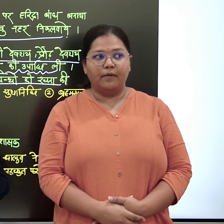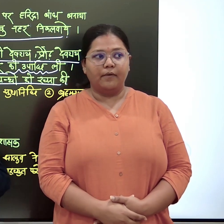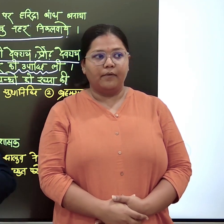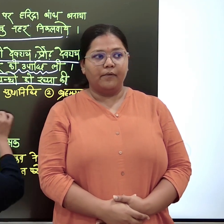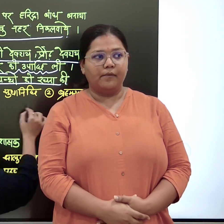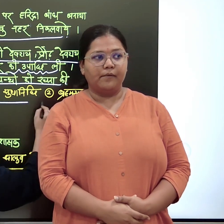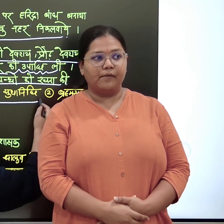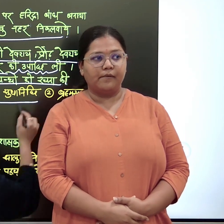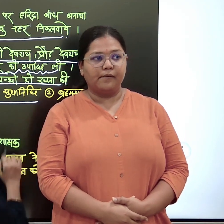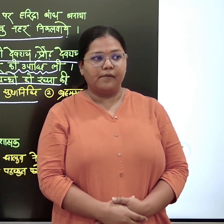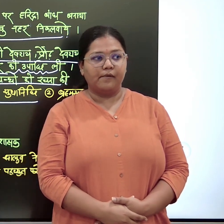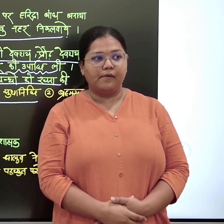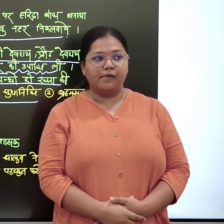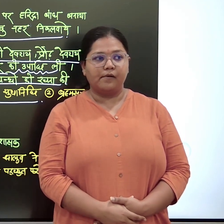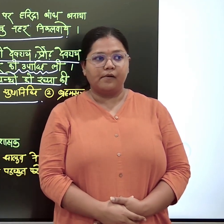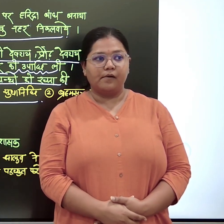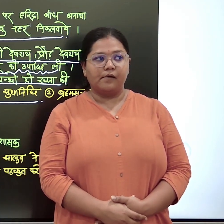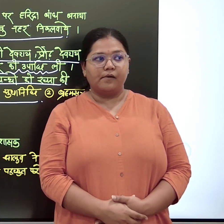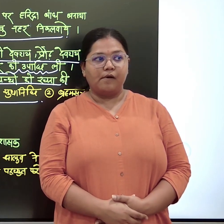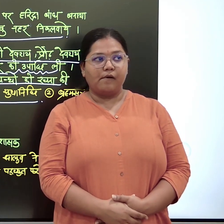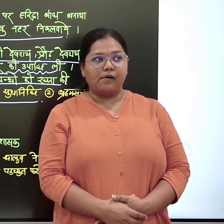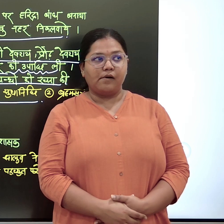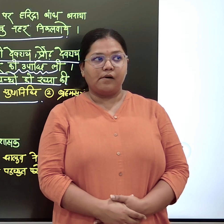महानायक सुधानिधि,